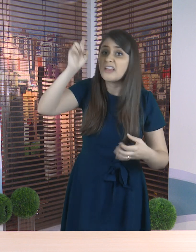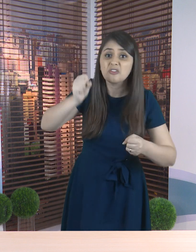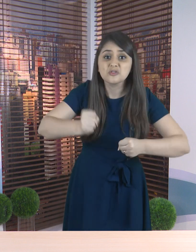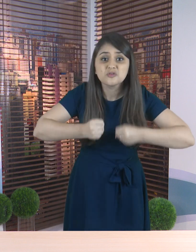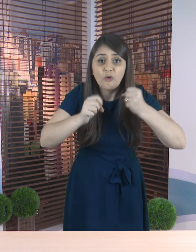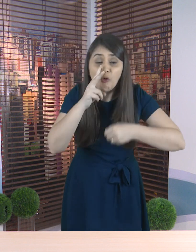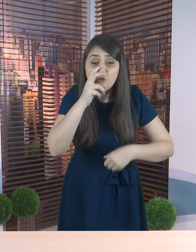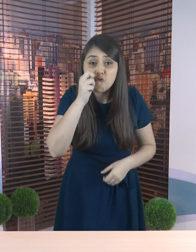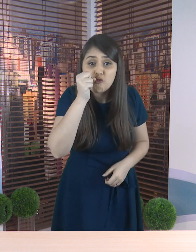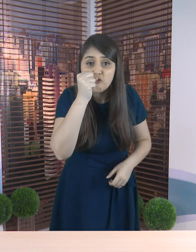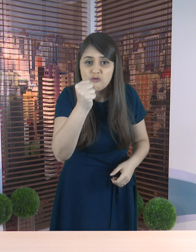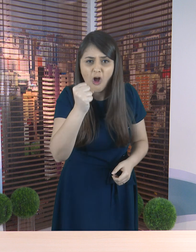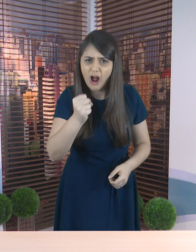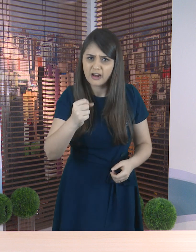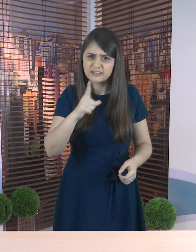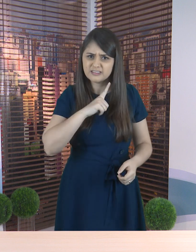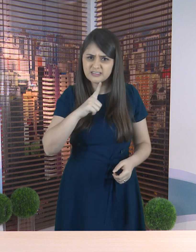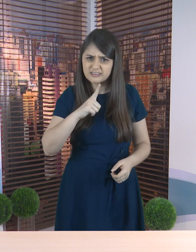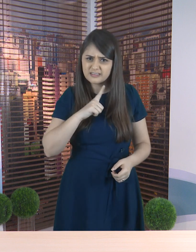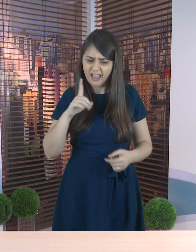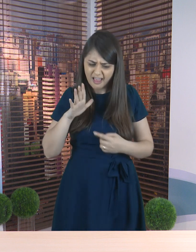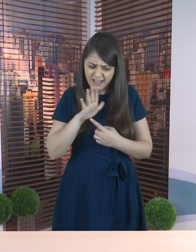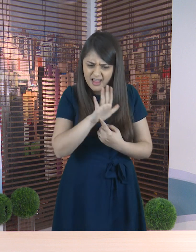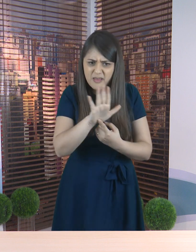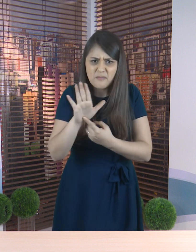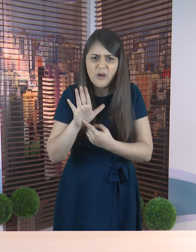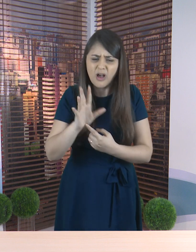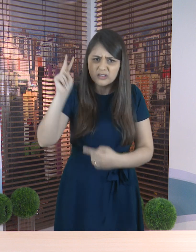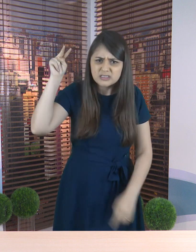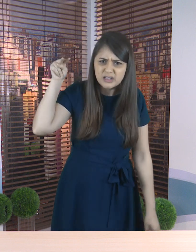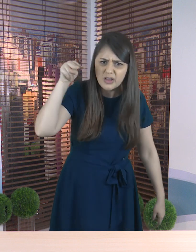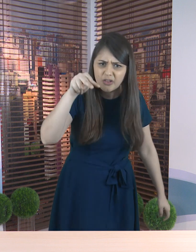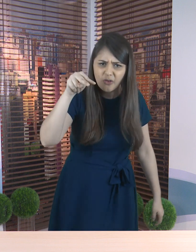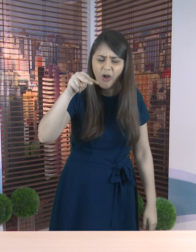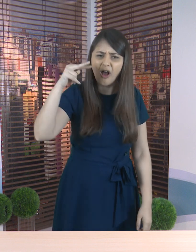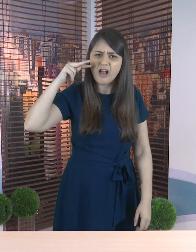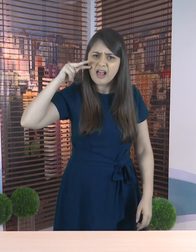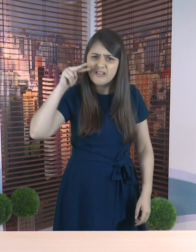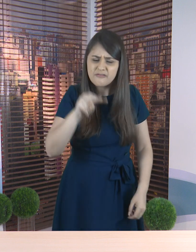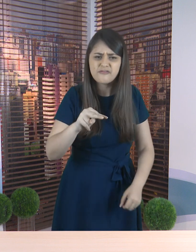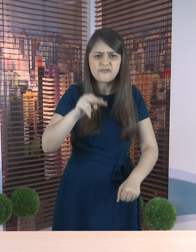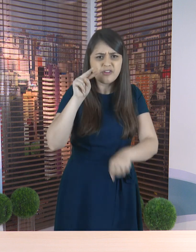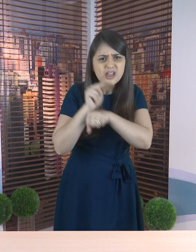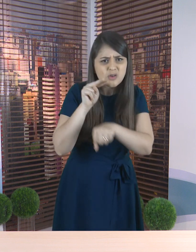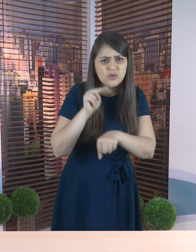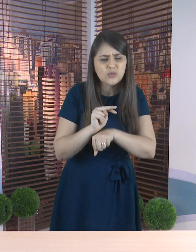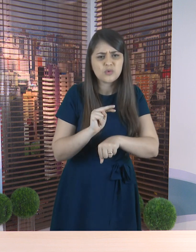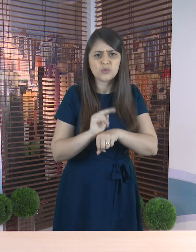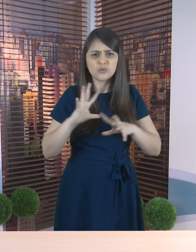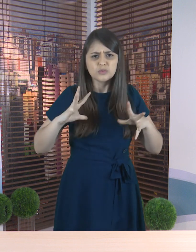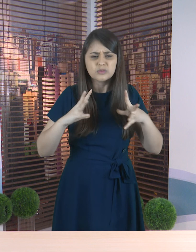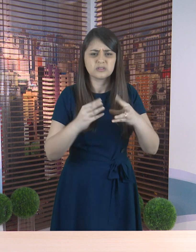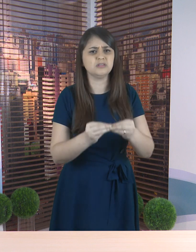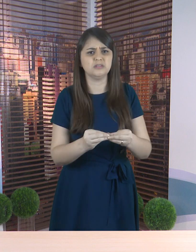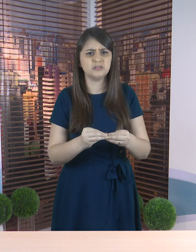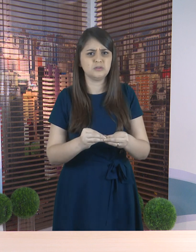retribuição individual, mas o seu humor é mais ácido que o de Bildade. Zofar dirige os